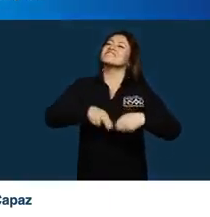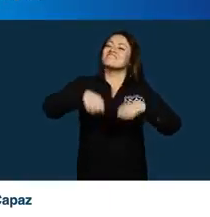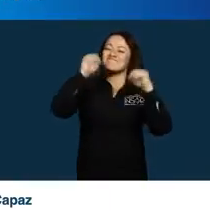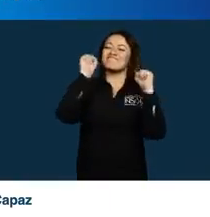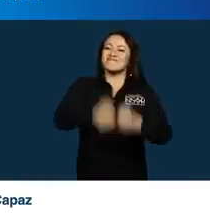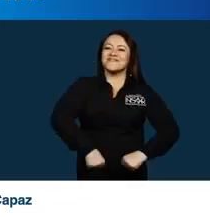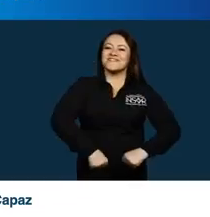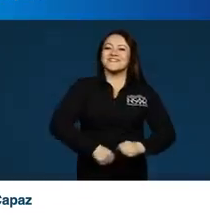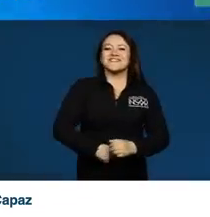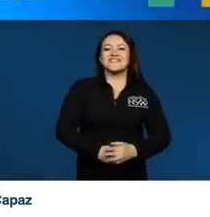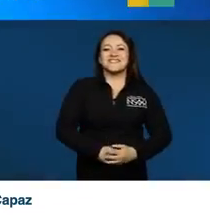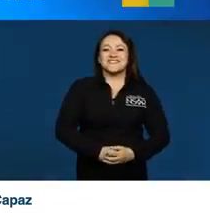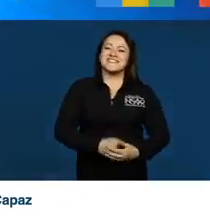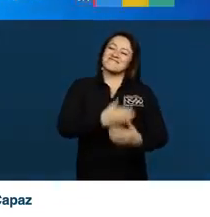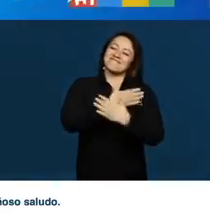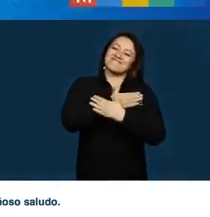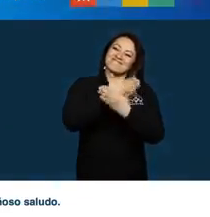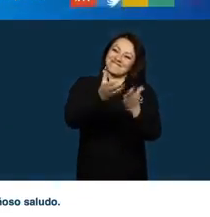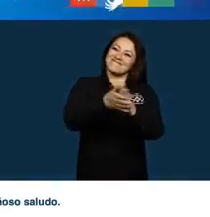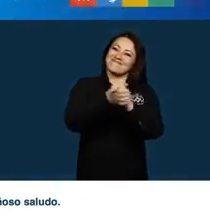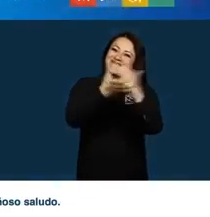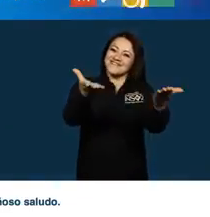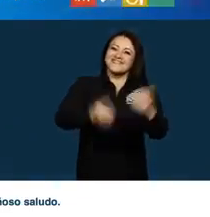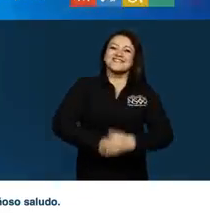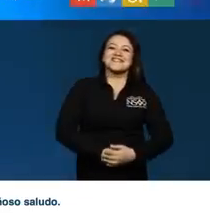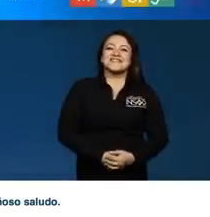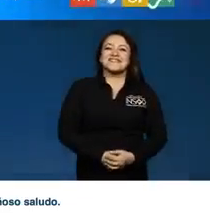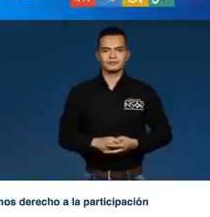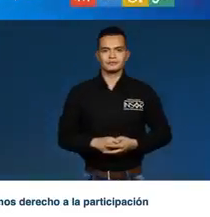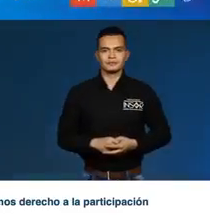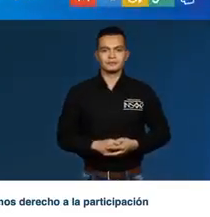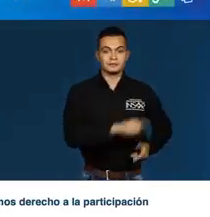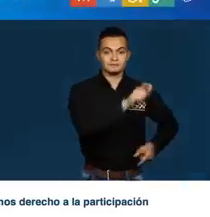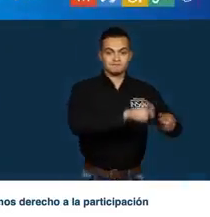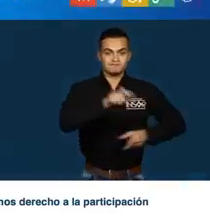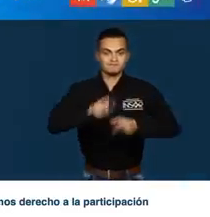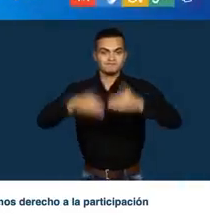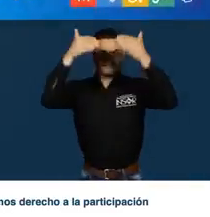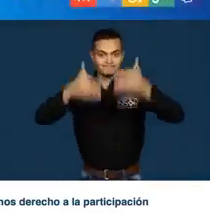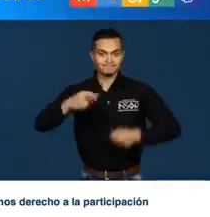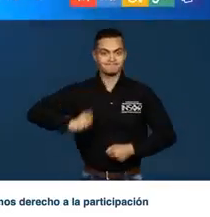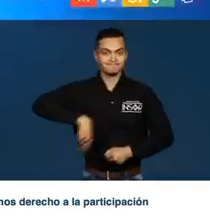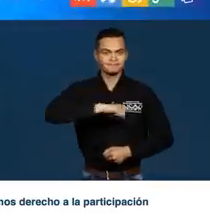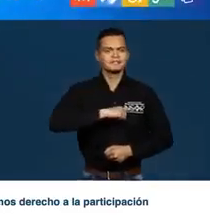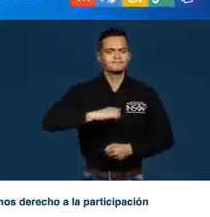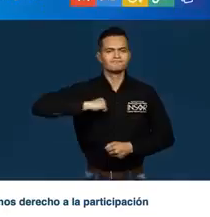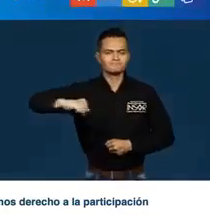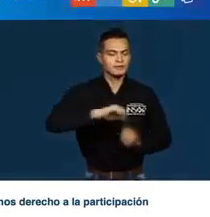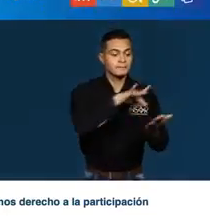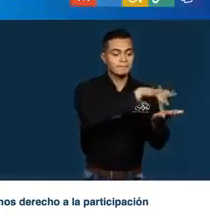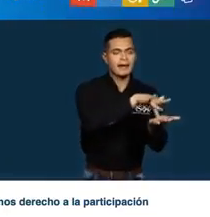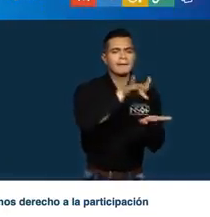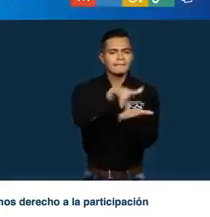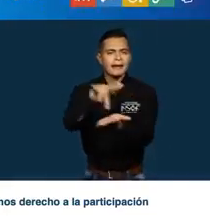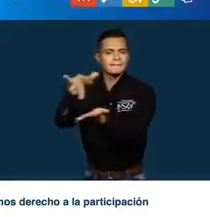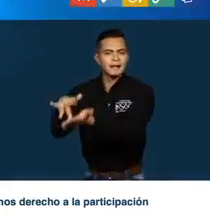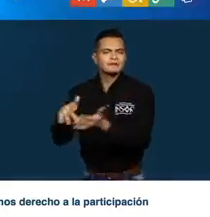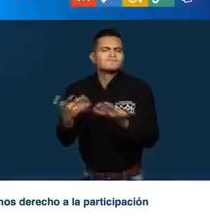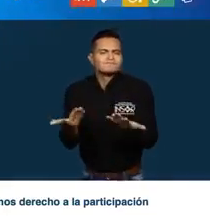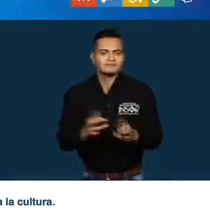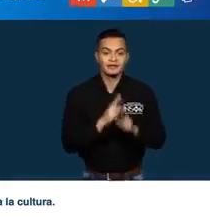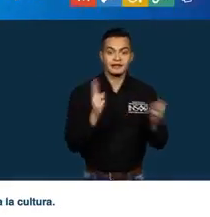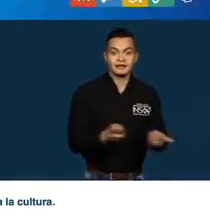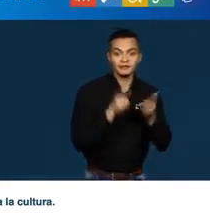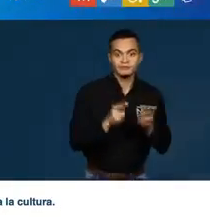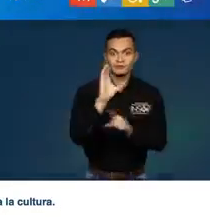Numeral siempre capaz. Les mando un cariñoso saludo. Las personas con discapacidad tenemos derecho a la participación